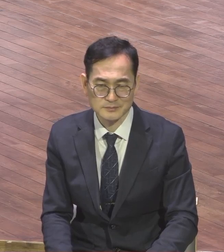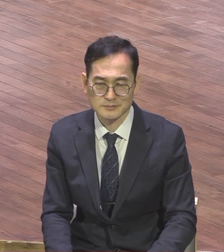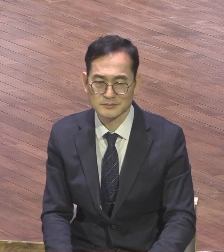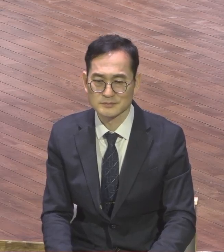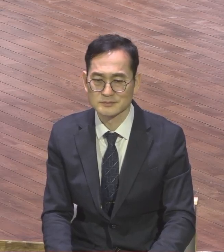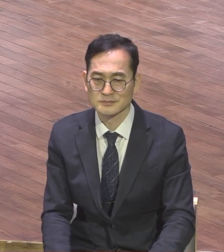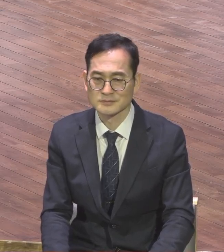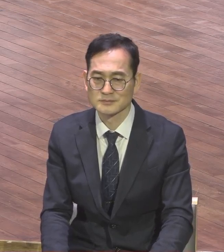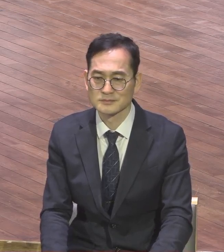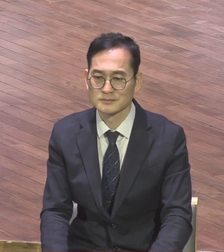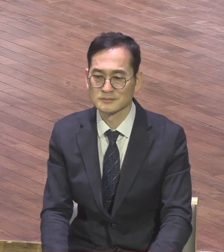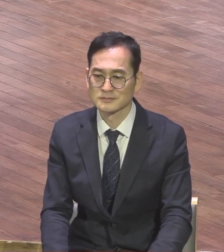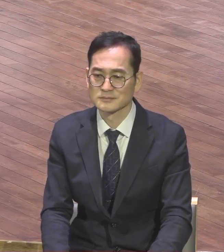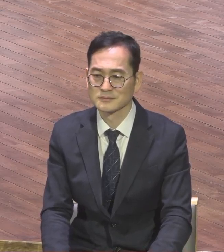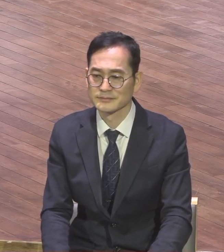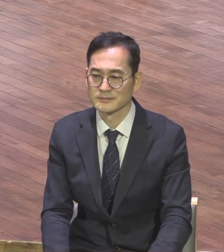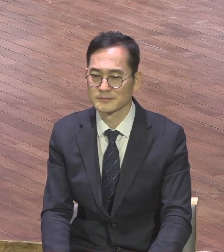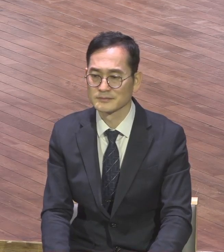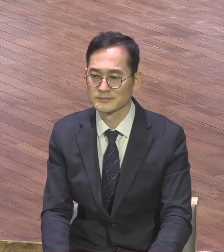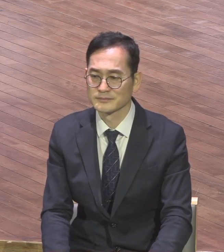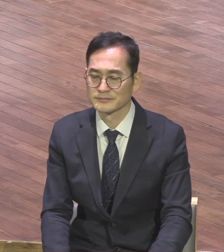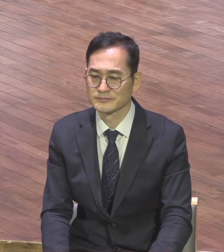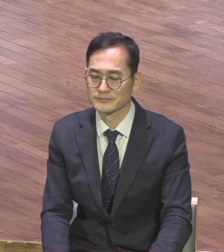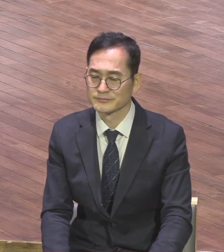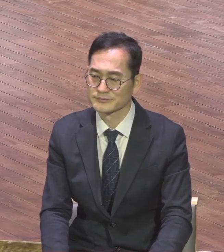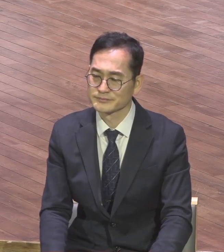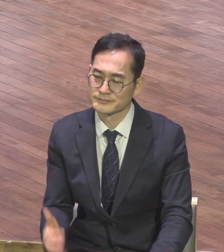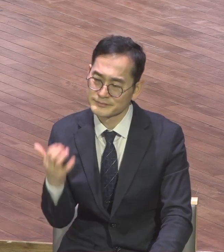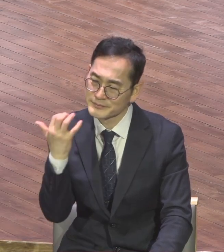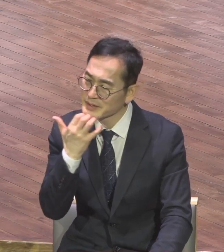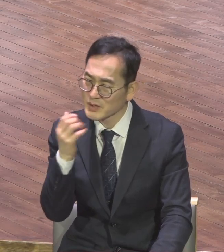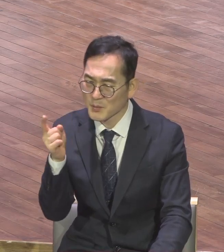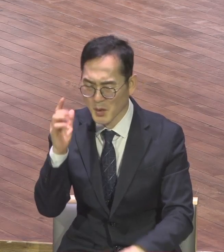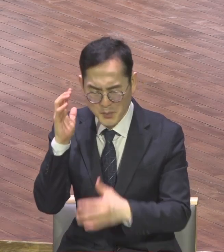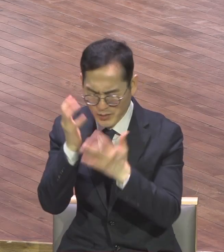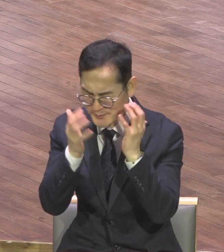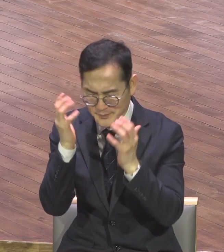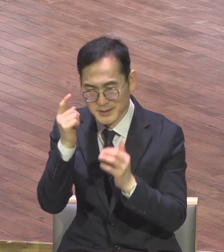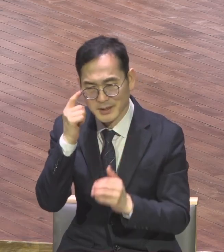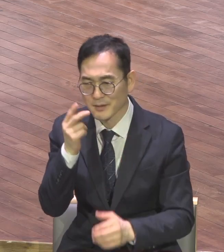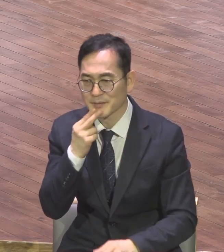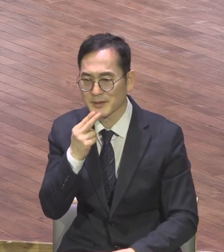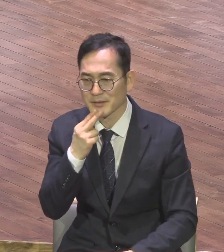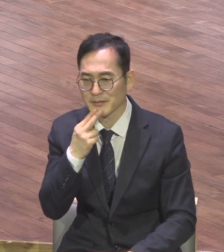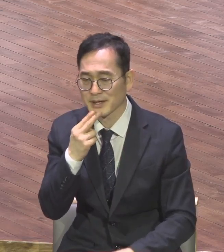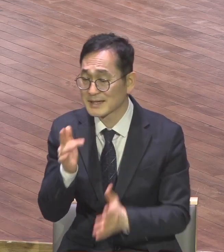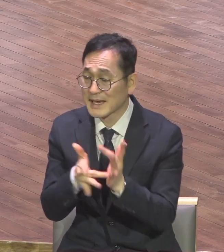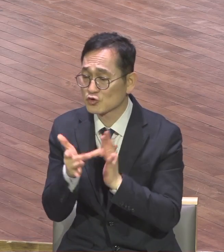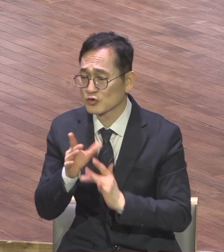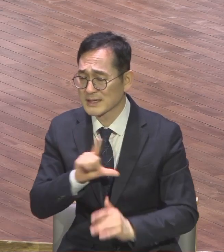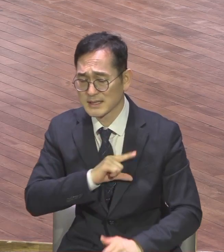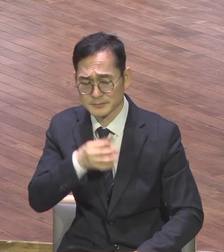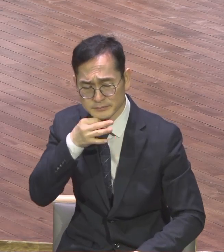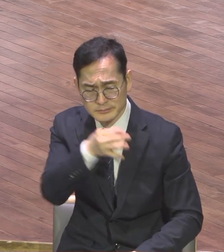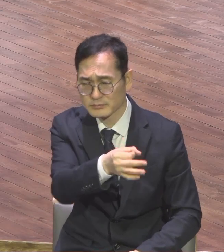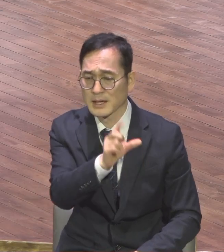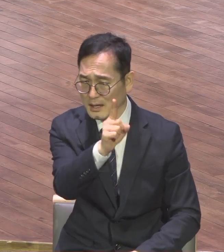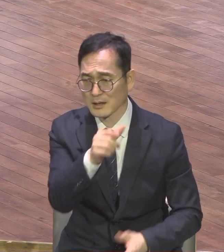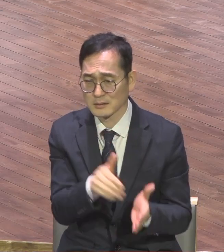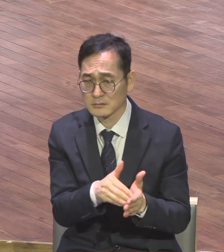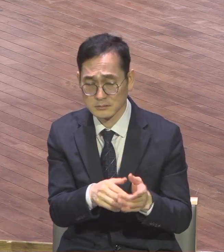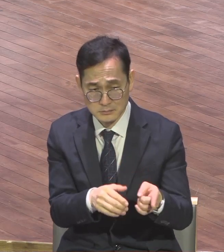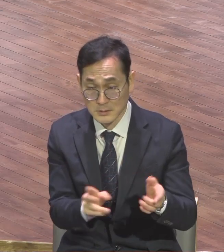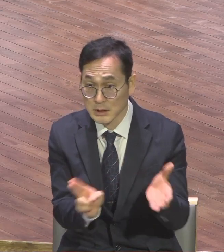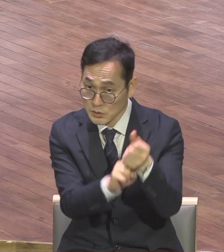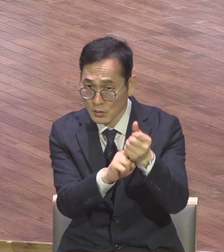아멘. 머리가 복잡하면 돼요. 성역 인도를 못 받아요. 그냥 그 이름을 선포한 것입니다. 그런데 안전병 걸어서